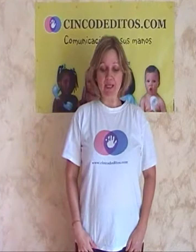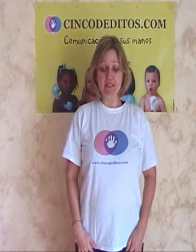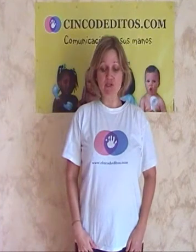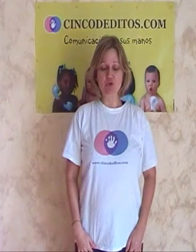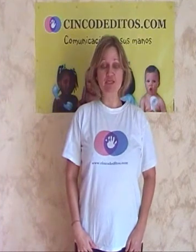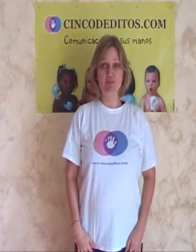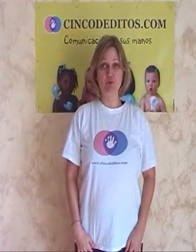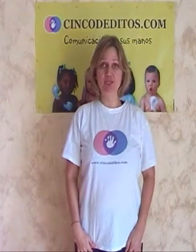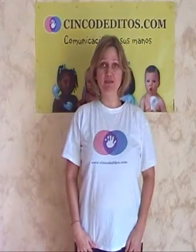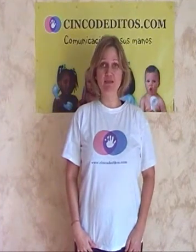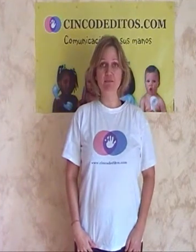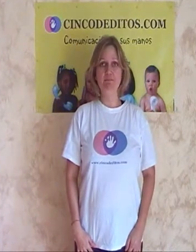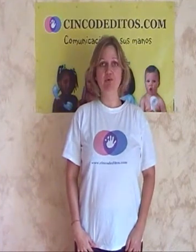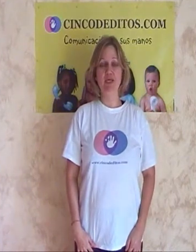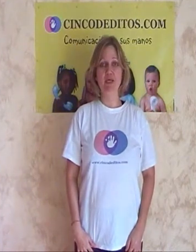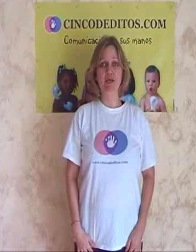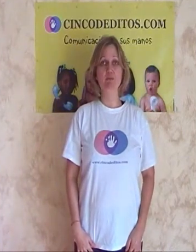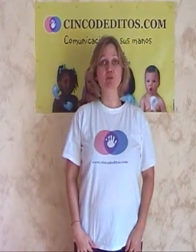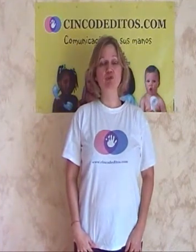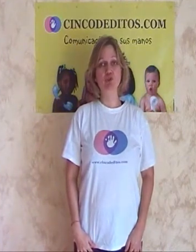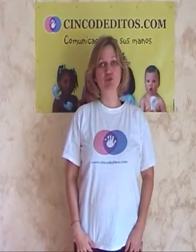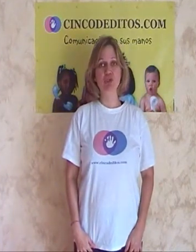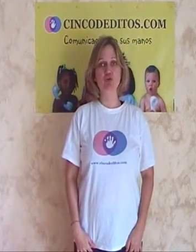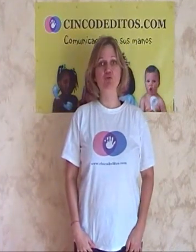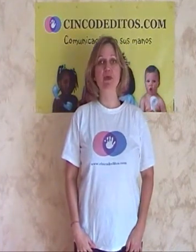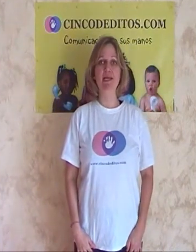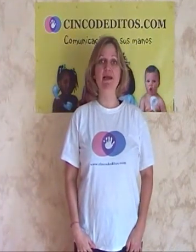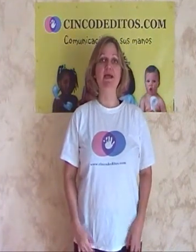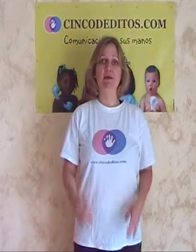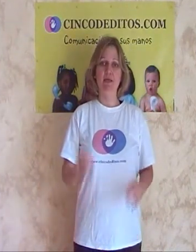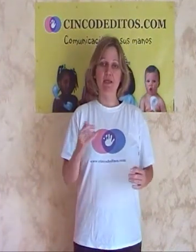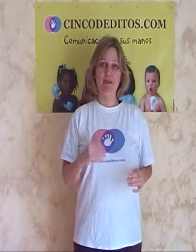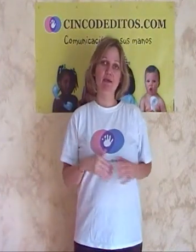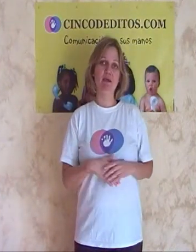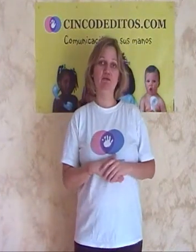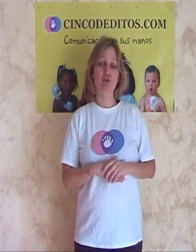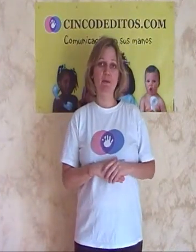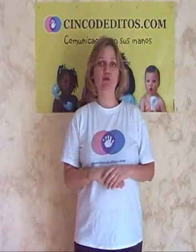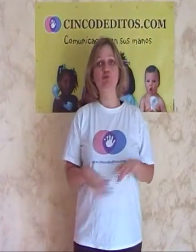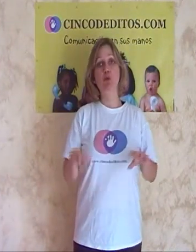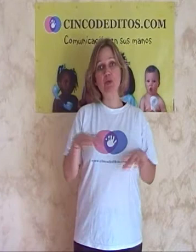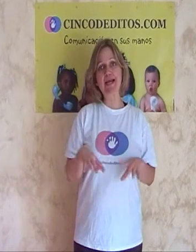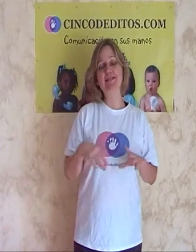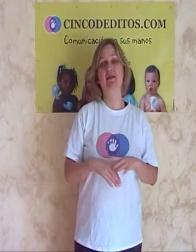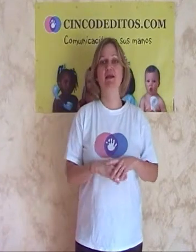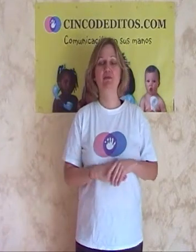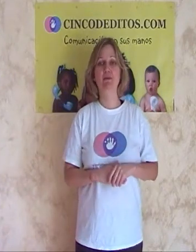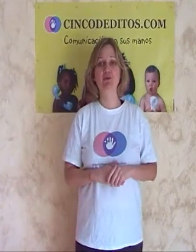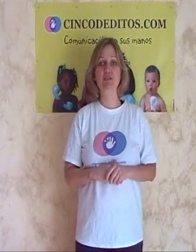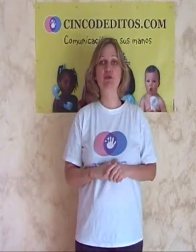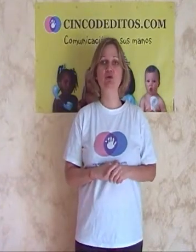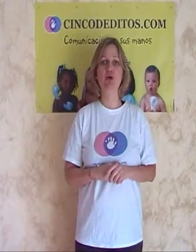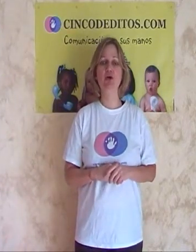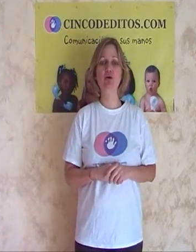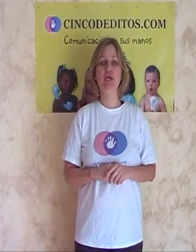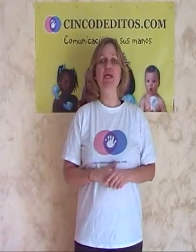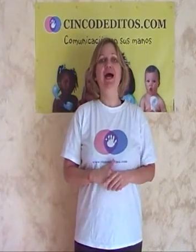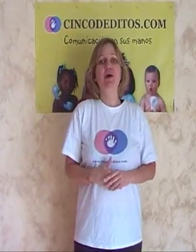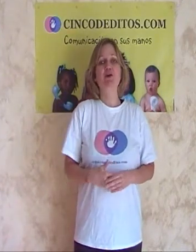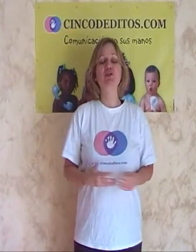Esto es importante porque muchos de los signos vienen formados por una letra del alfabeto dactilológico, aunque